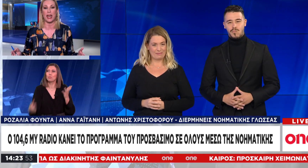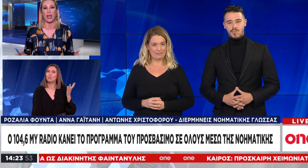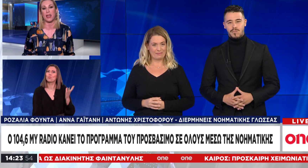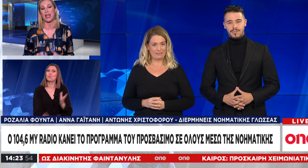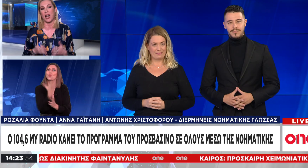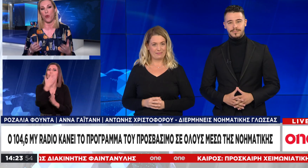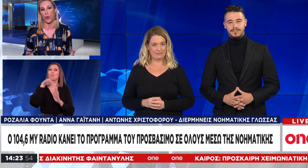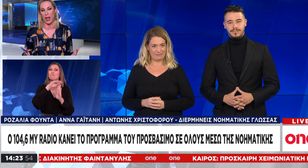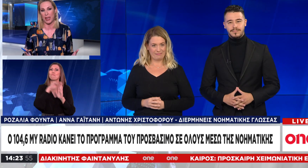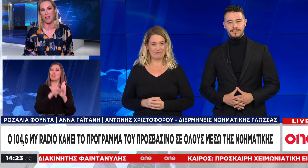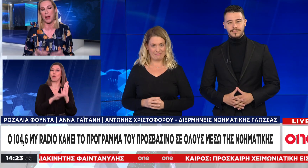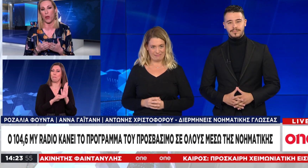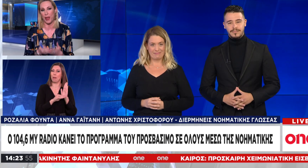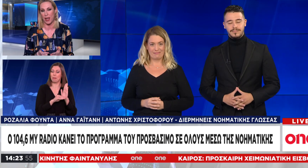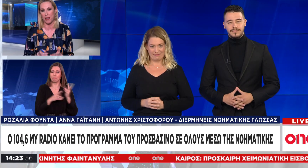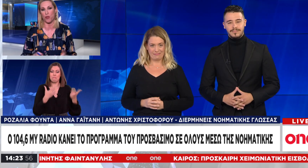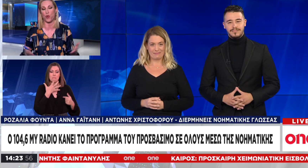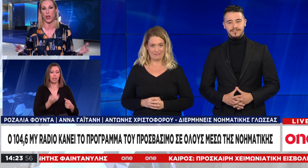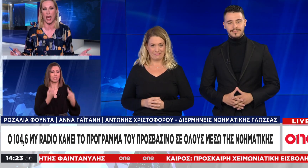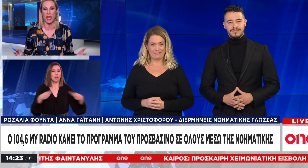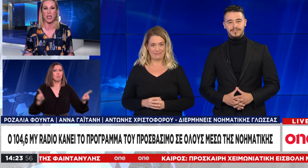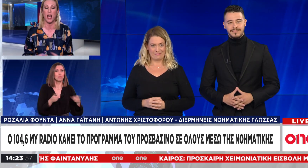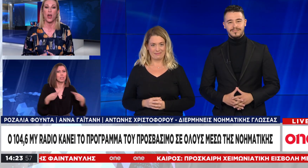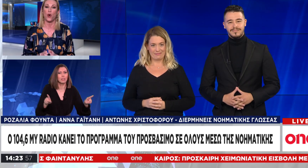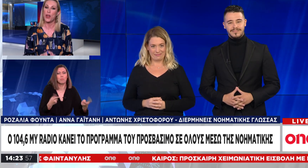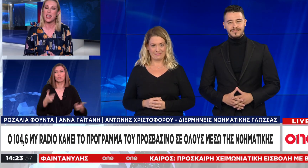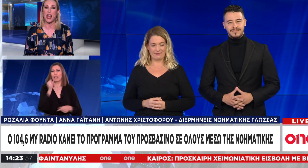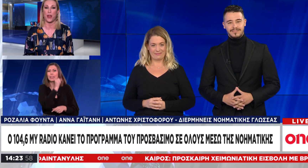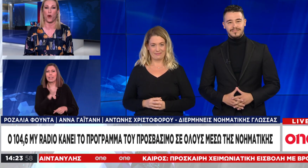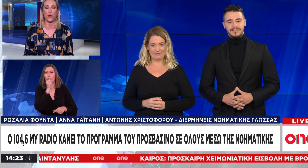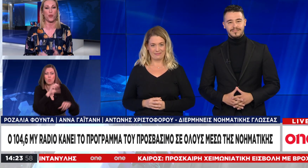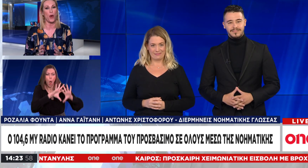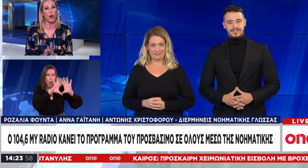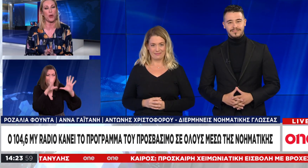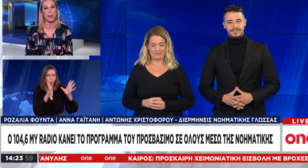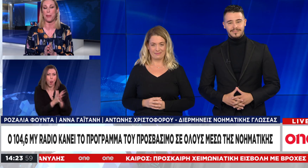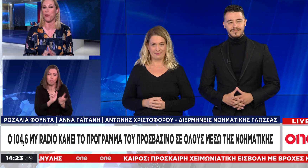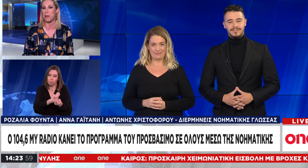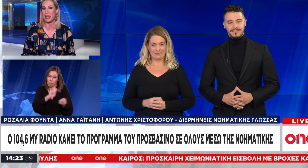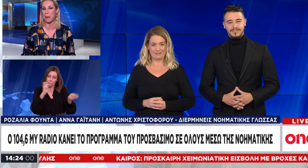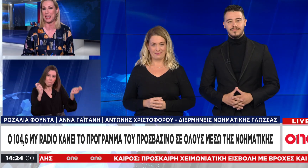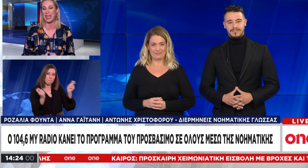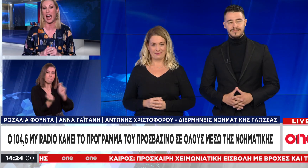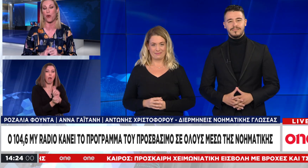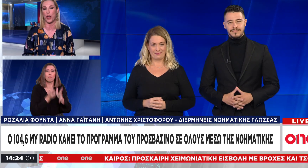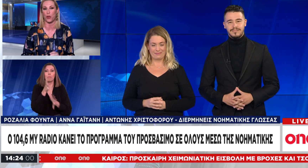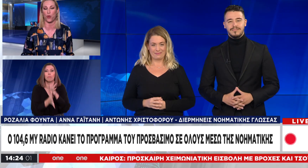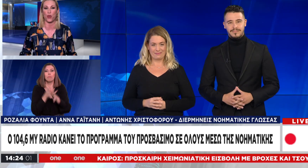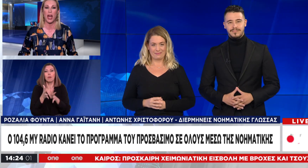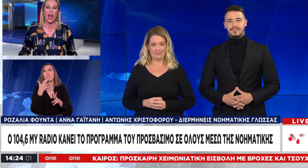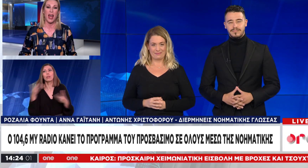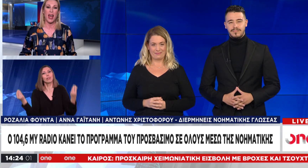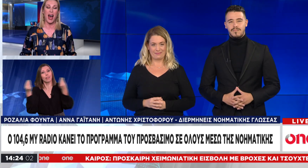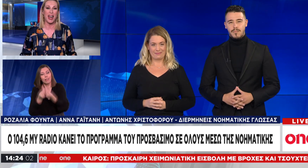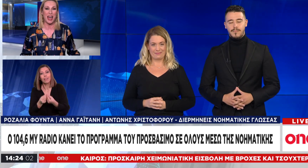φέρνει τα τραγούδια τις μελωδίες τις μουσικές κοντά σε ανθρώπους που έχουν κάποια προβλήματα με την ακοή τους